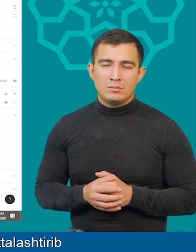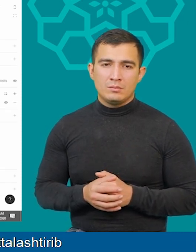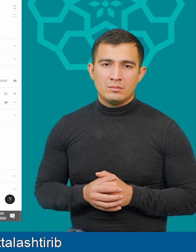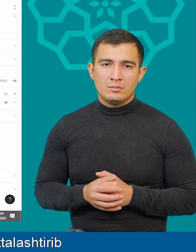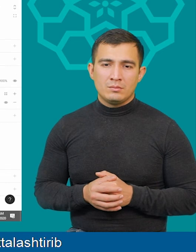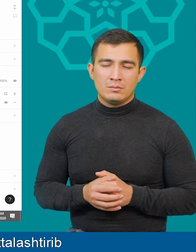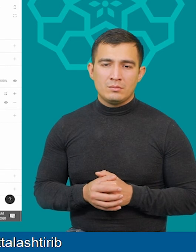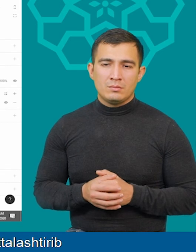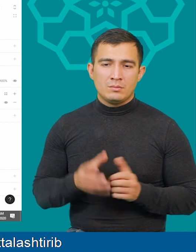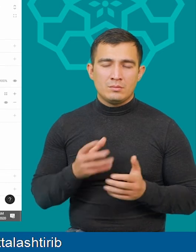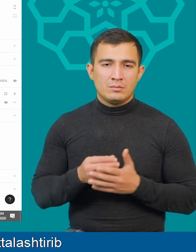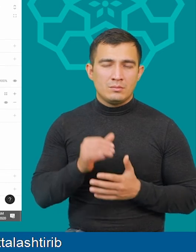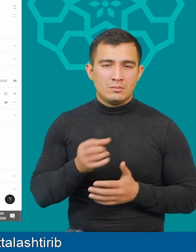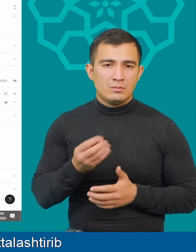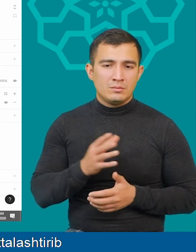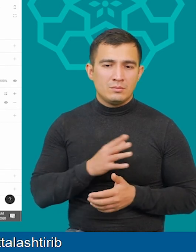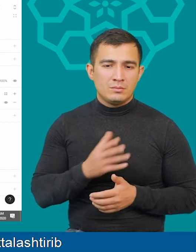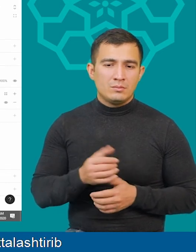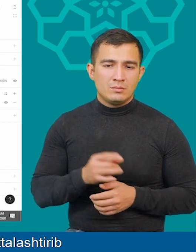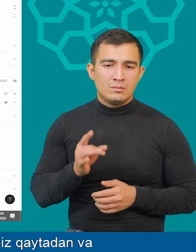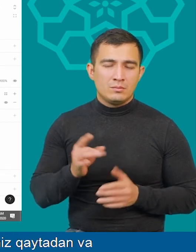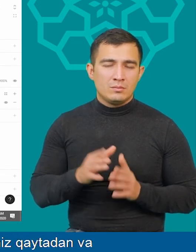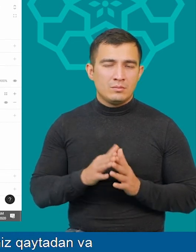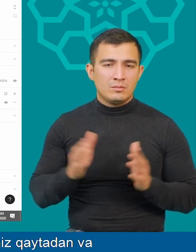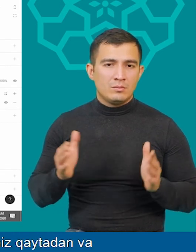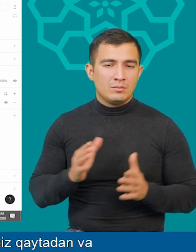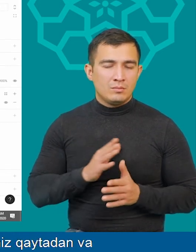To'xtanglar, bu yerda necha bo'ldi? Kattalashtirib tashladimmi?